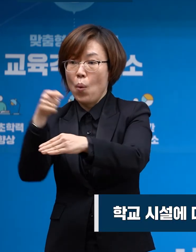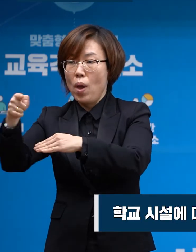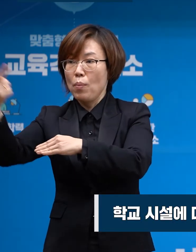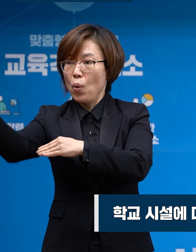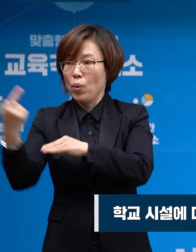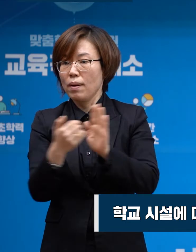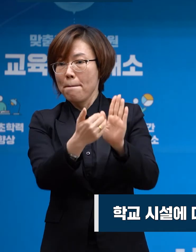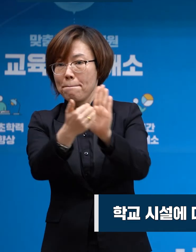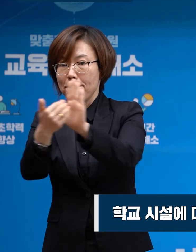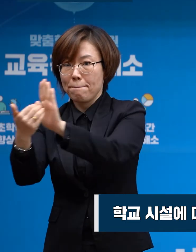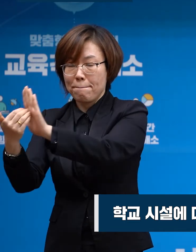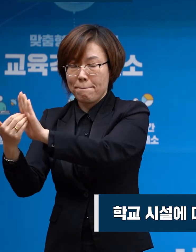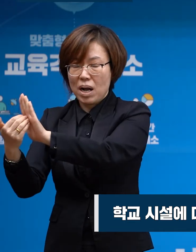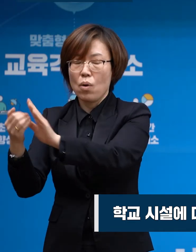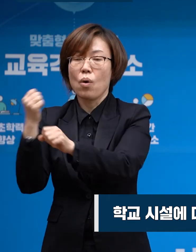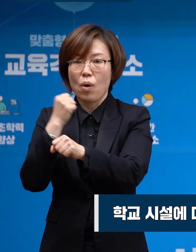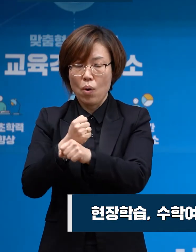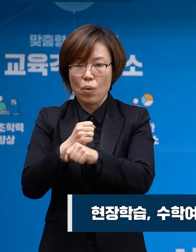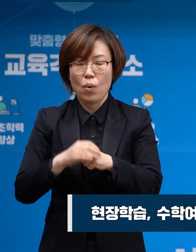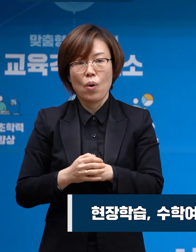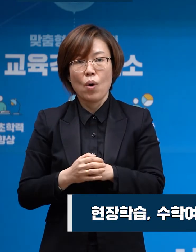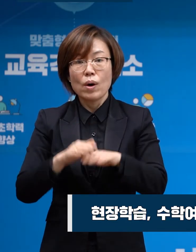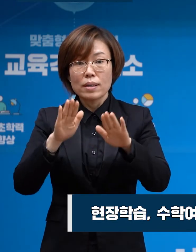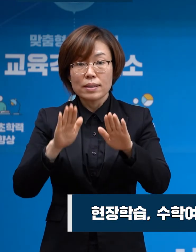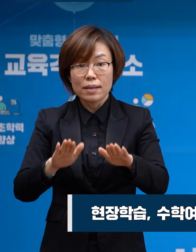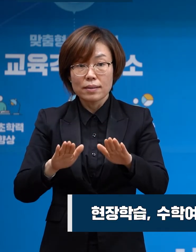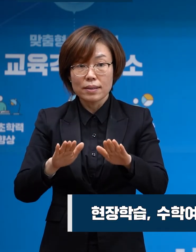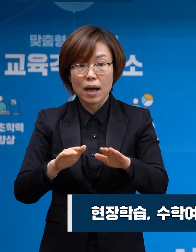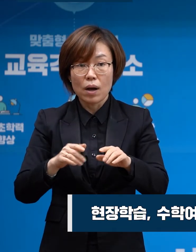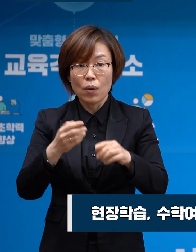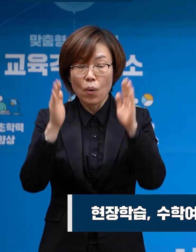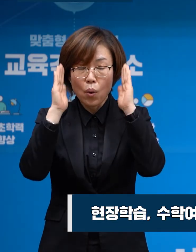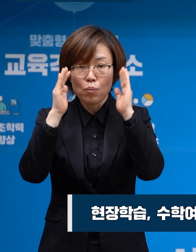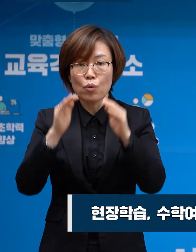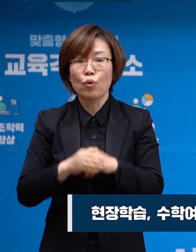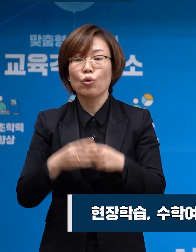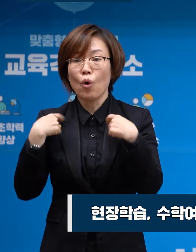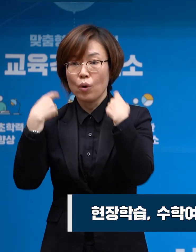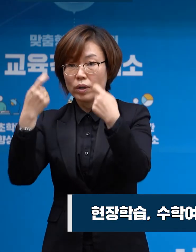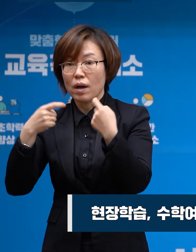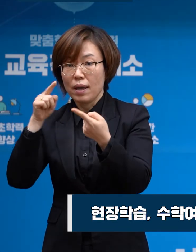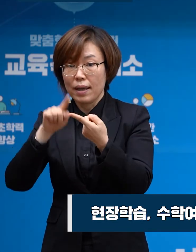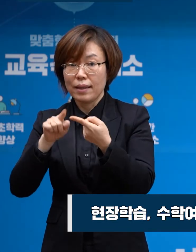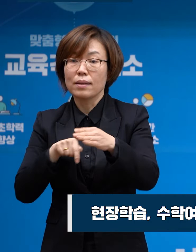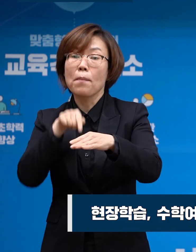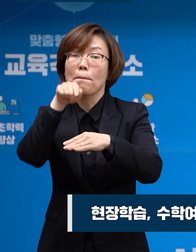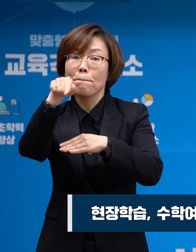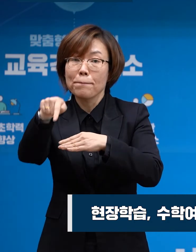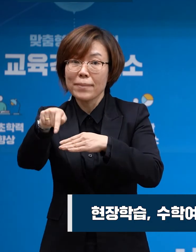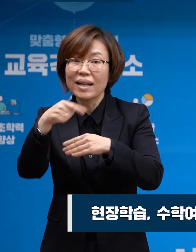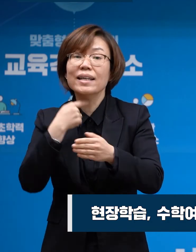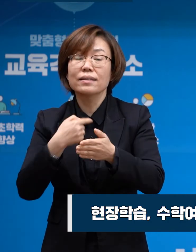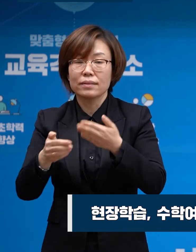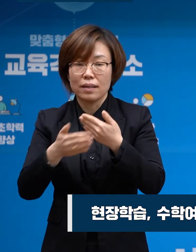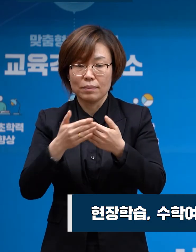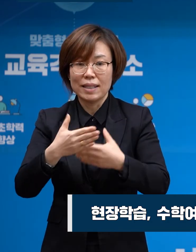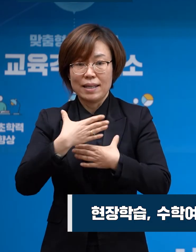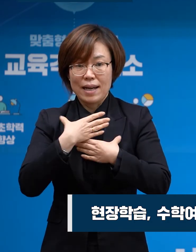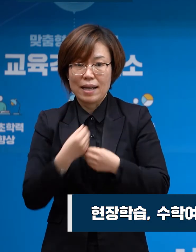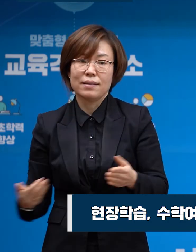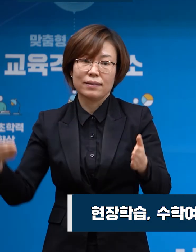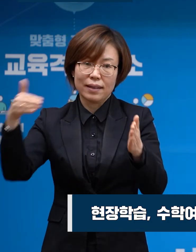출입 통제를 무기한 유지하고 현장 학습과 수학여행 등의 외부 체험 활동도 안정